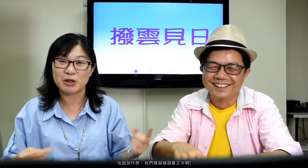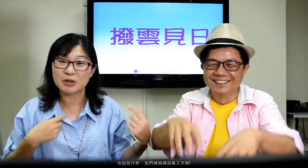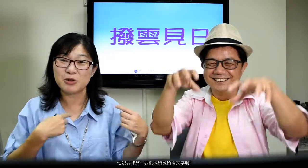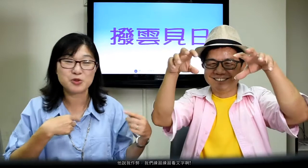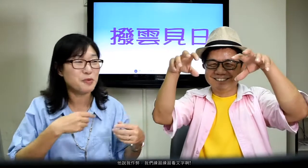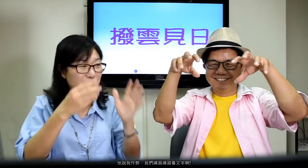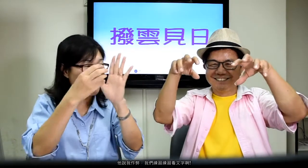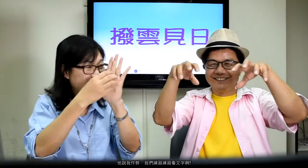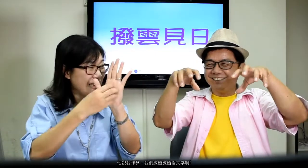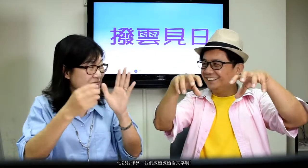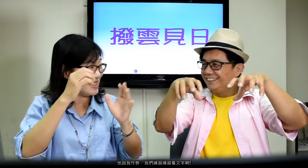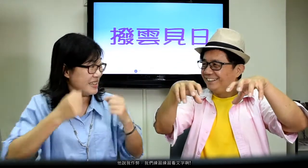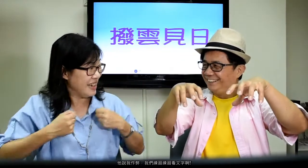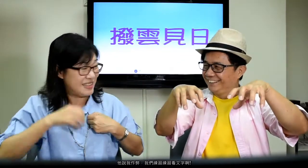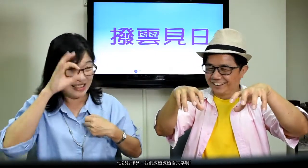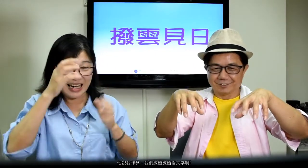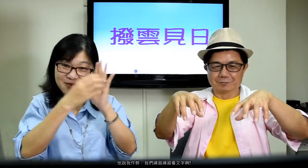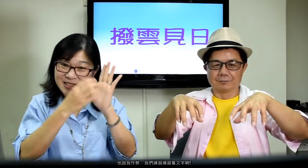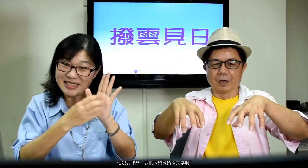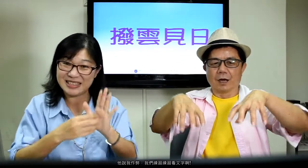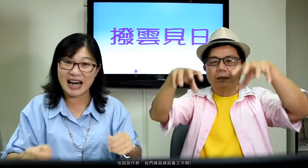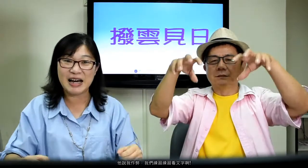他说我作弊，我们练习练习看文字啊。